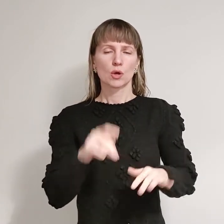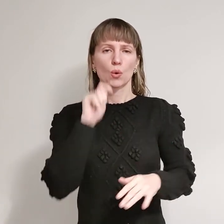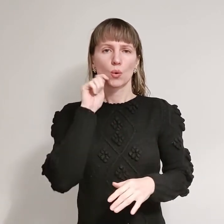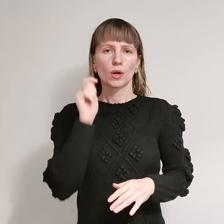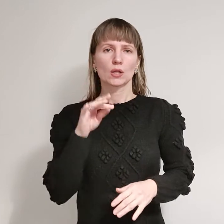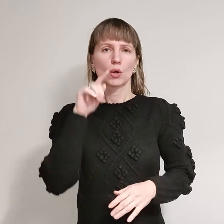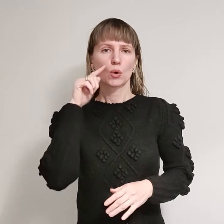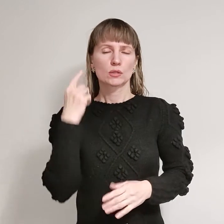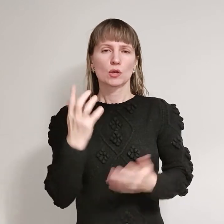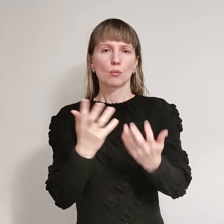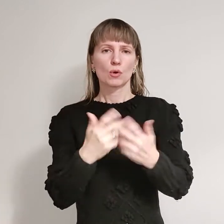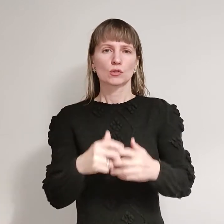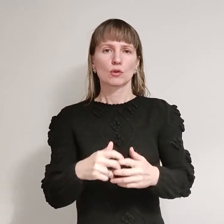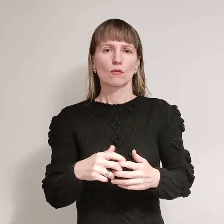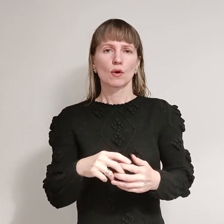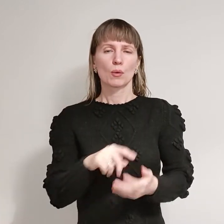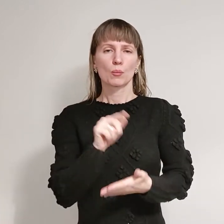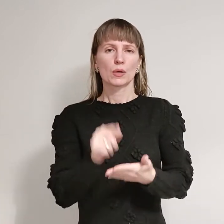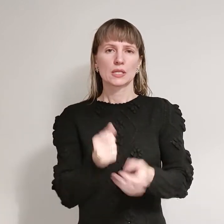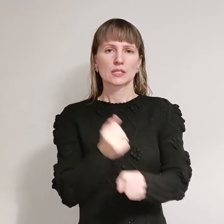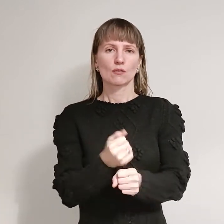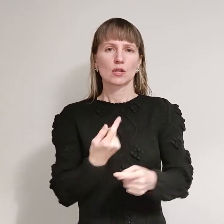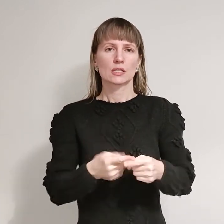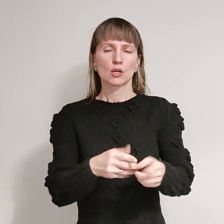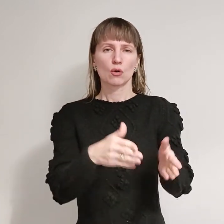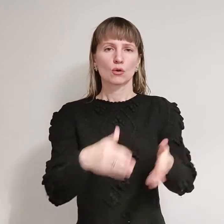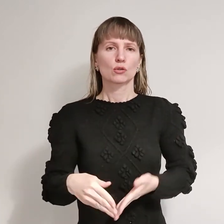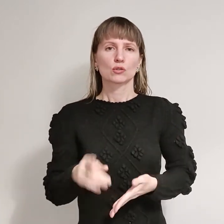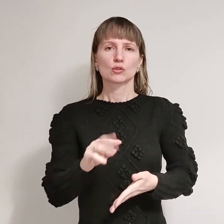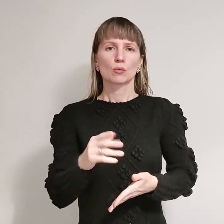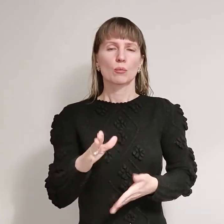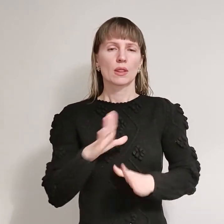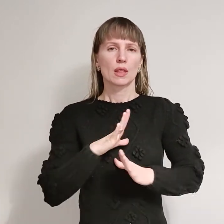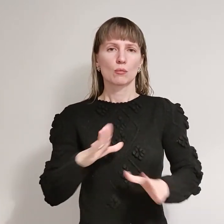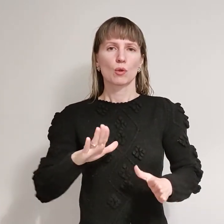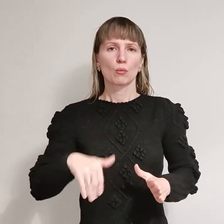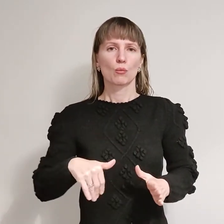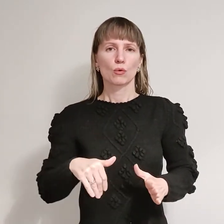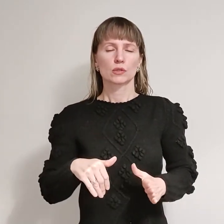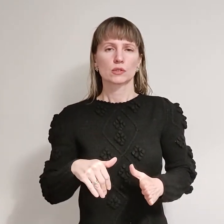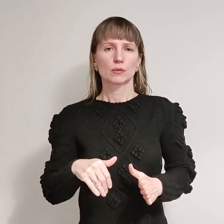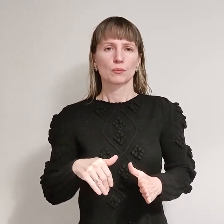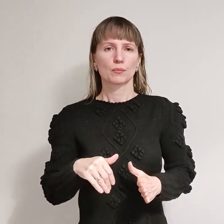Ми працюємо питання створення цих коридорів для того, щоб не було потім розлучення з військовими.